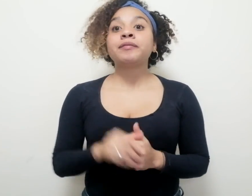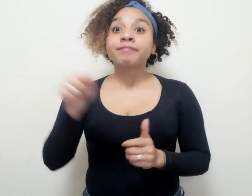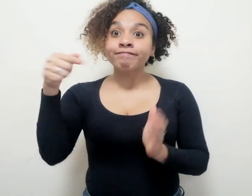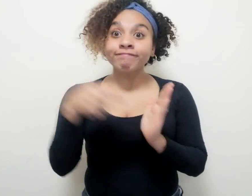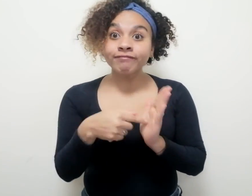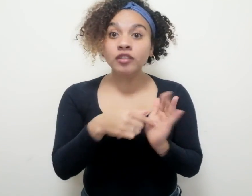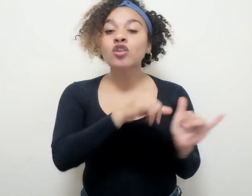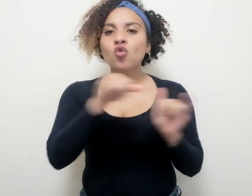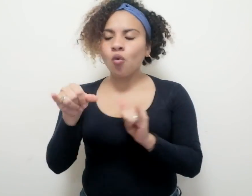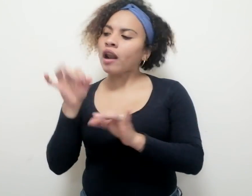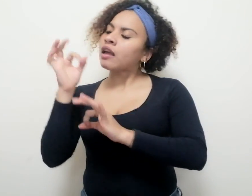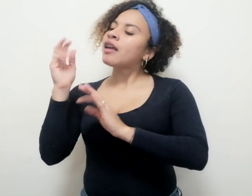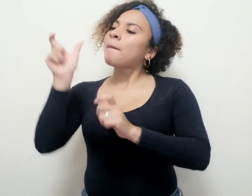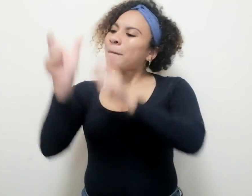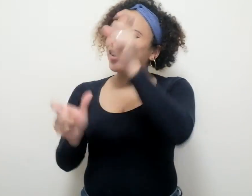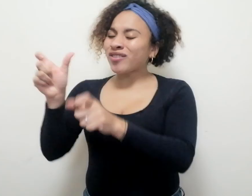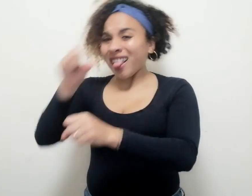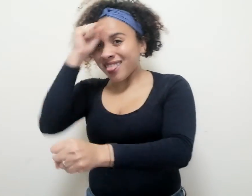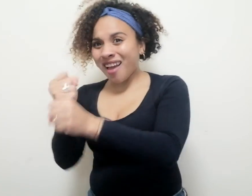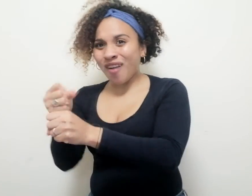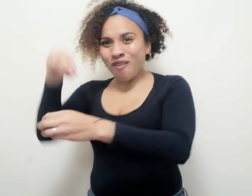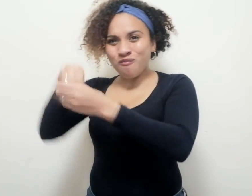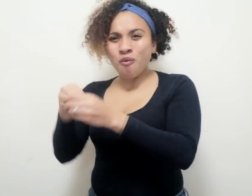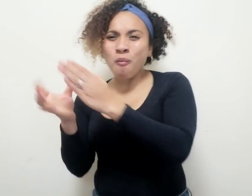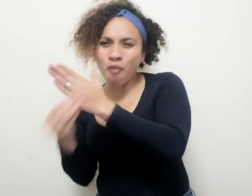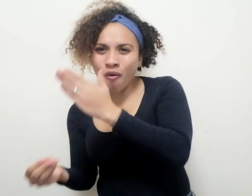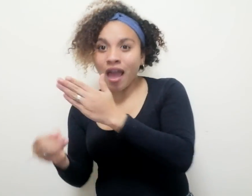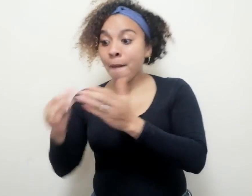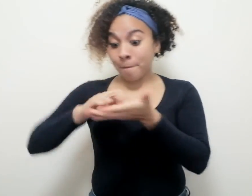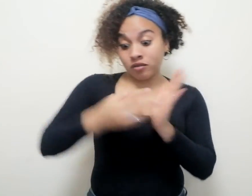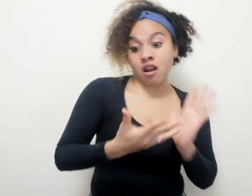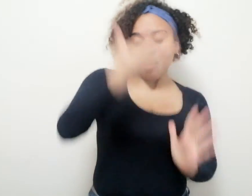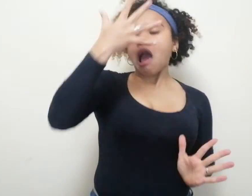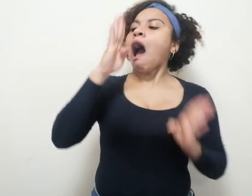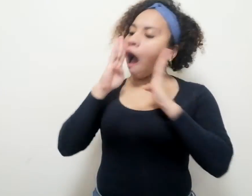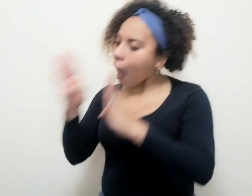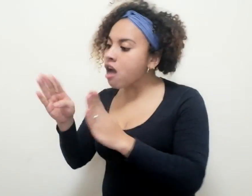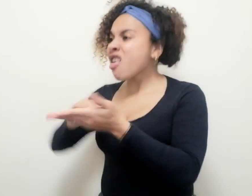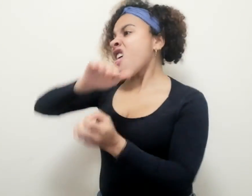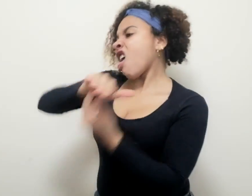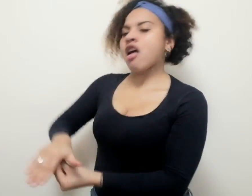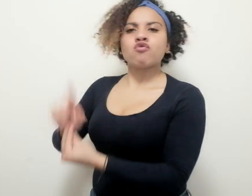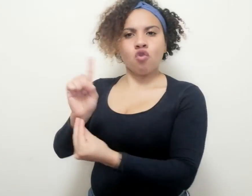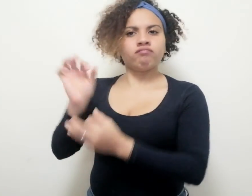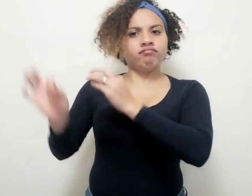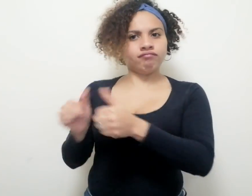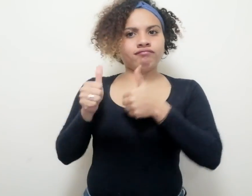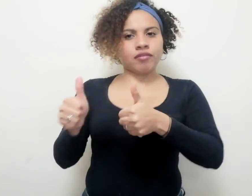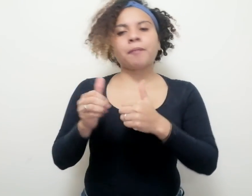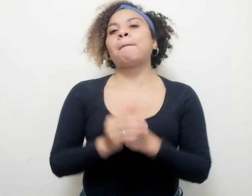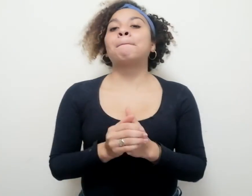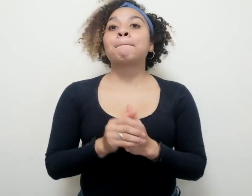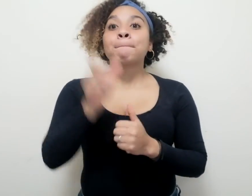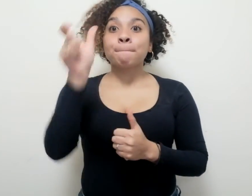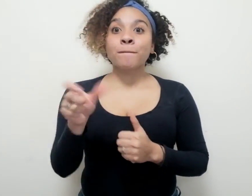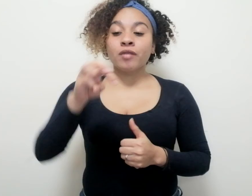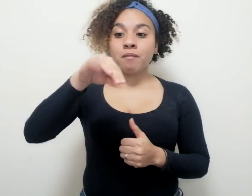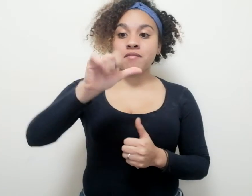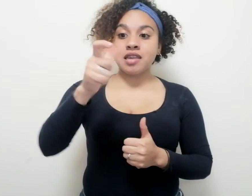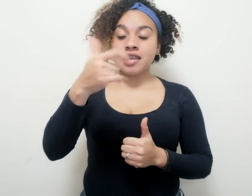como el buen trato que daban las clases altas a sus empleados. Miguel María Lisboa,